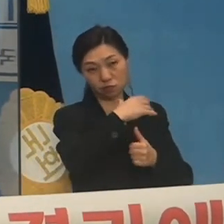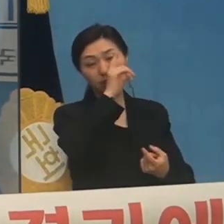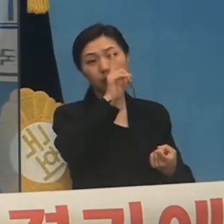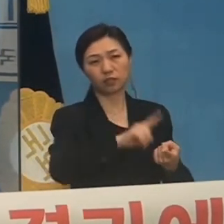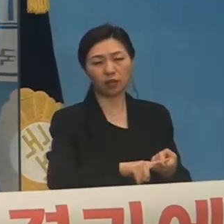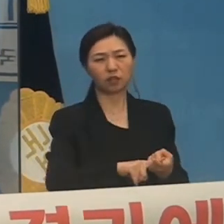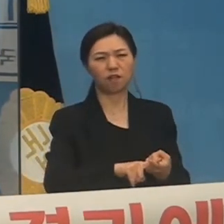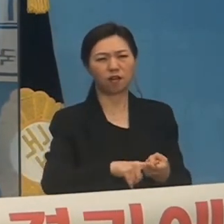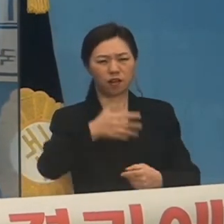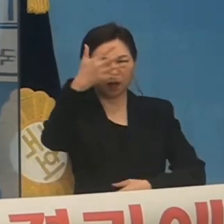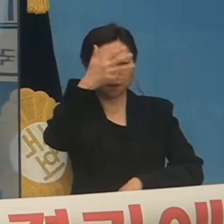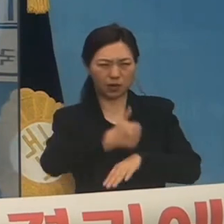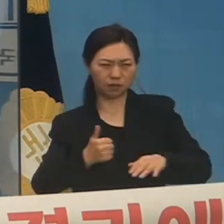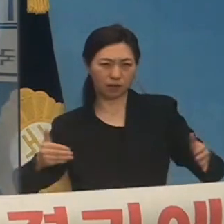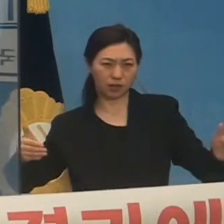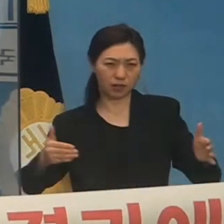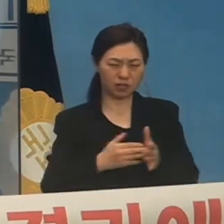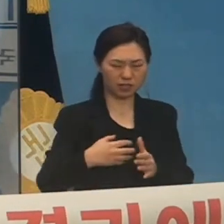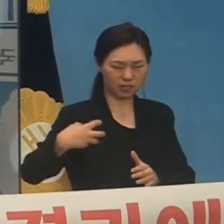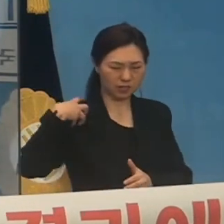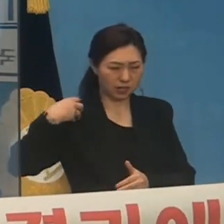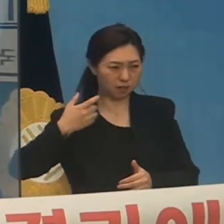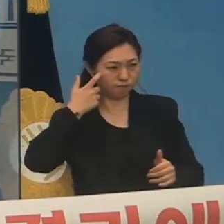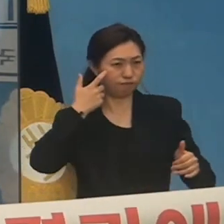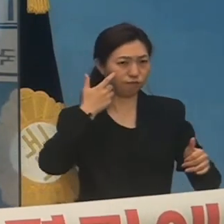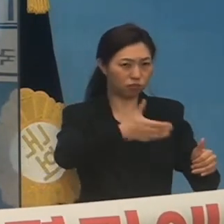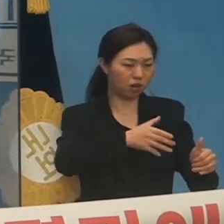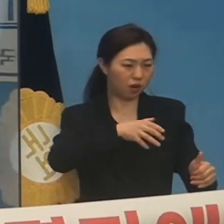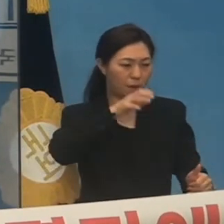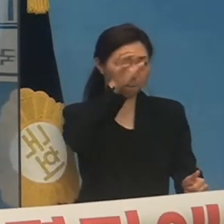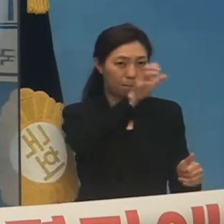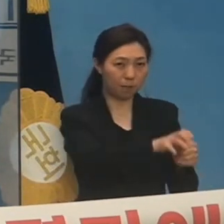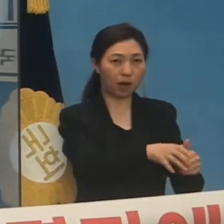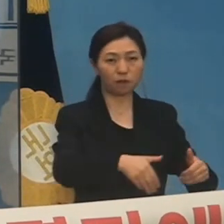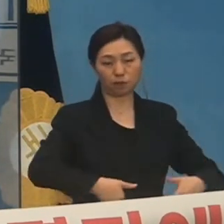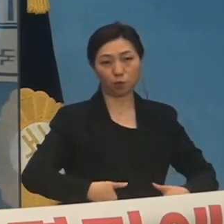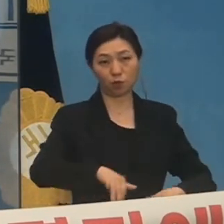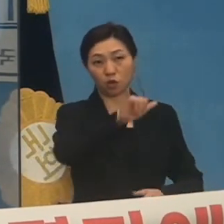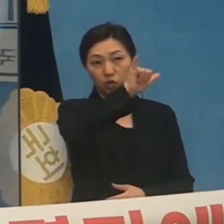대해 끝까지 책임을 물을 것이다.